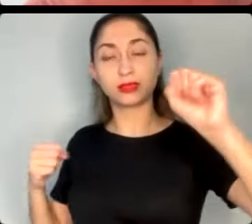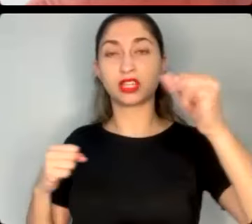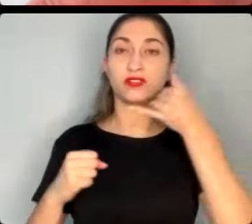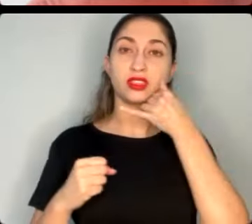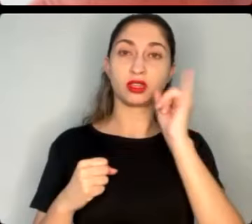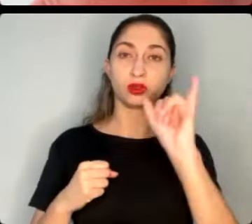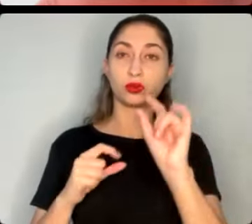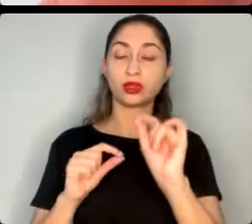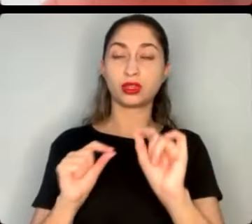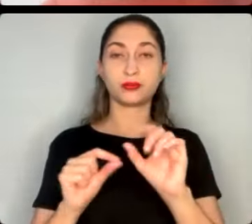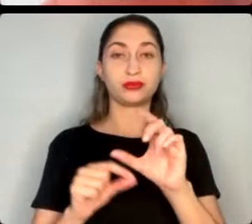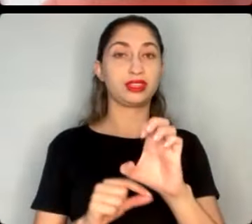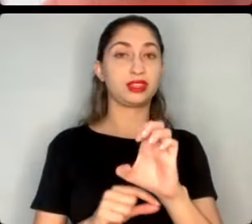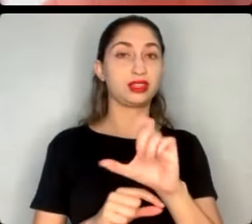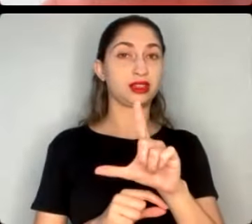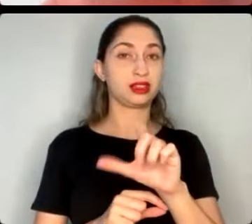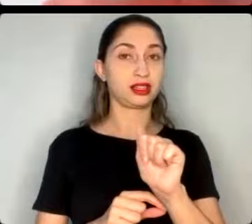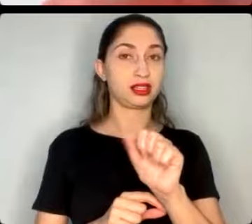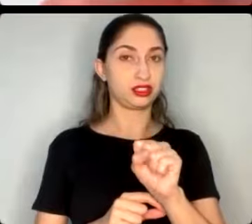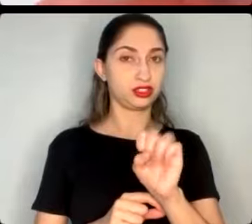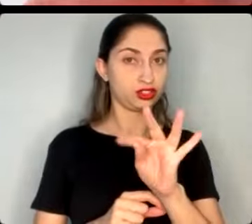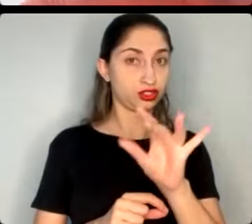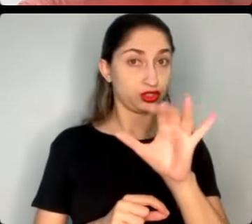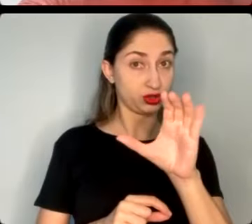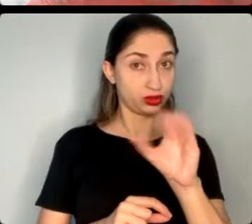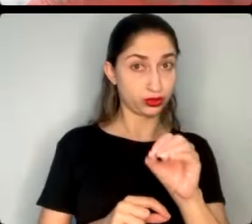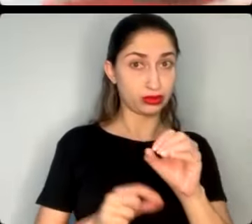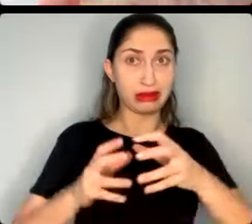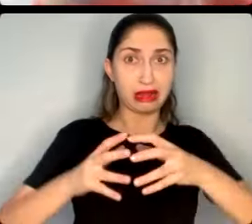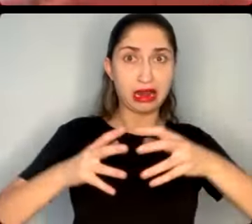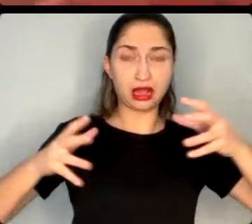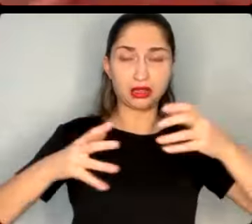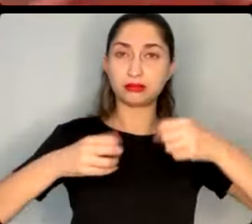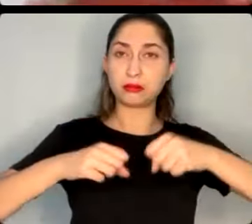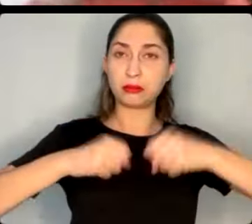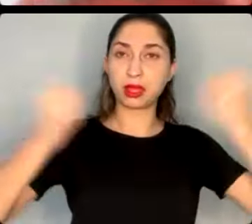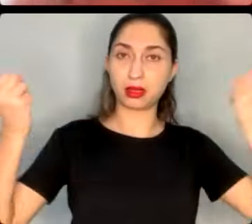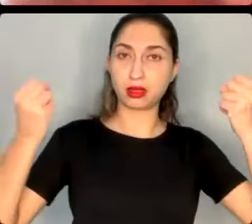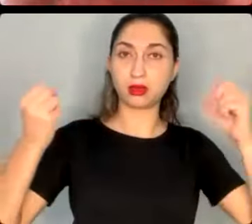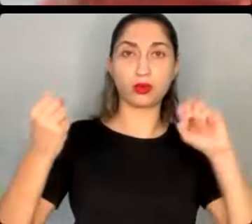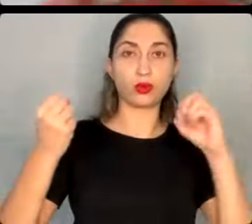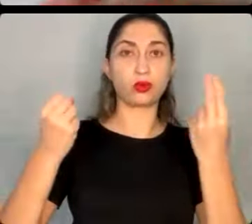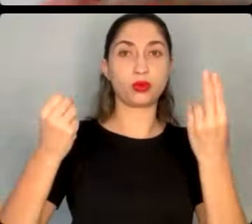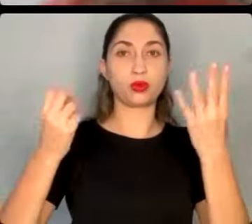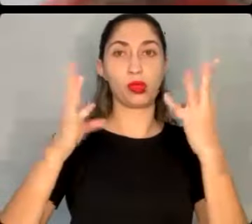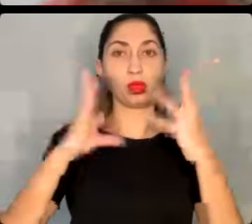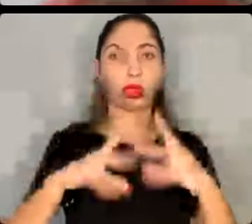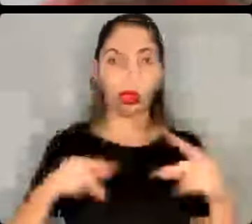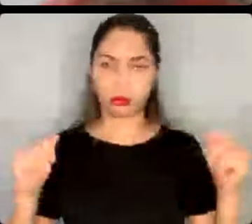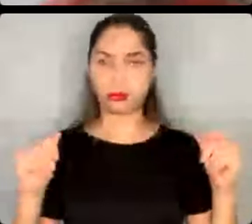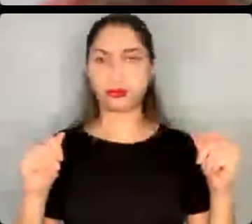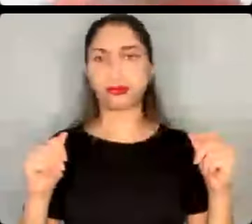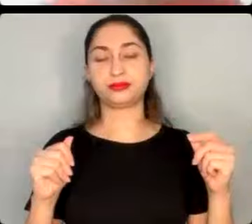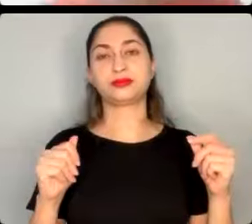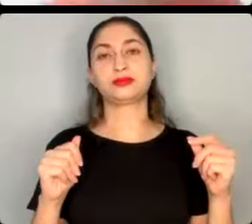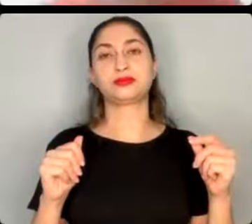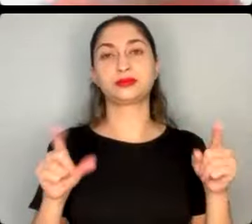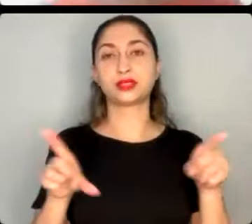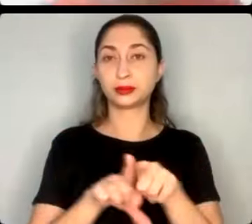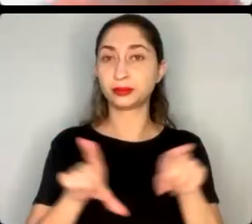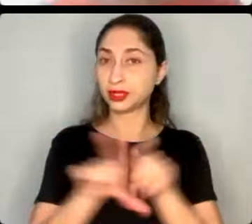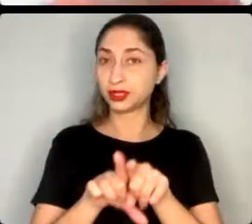o elástico ou estenda demais e se esgaste ou que ele solte repentinamente. E assim